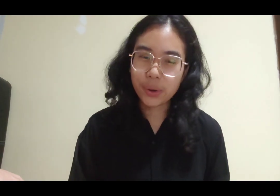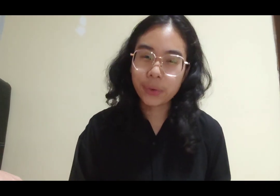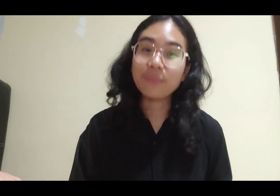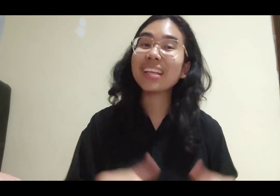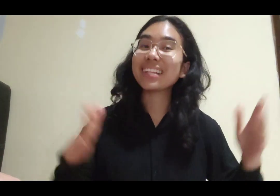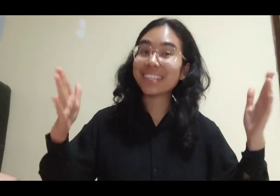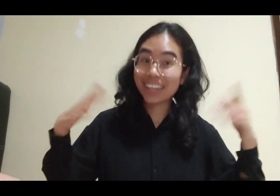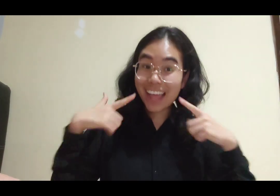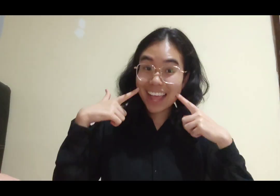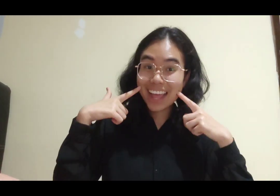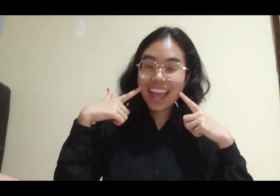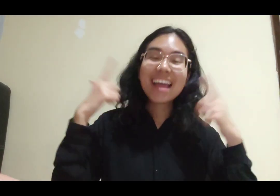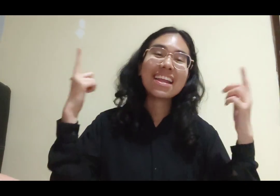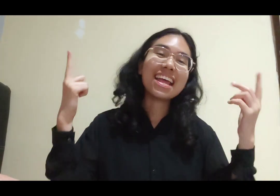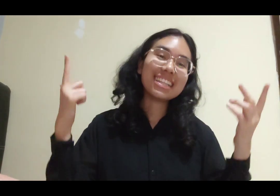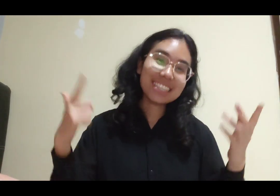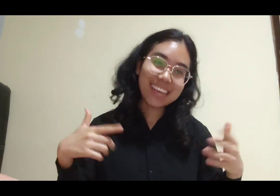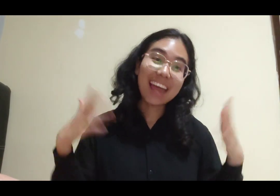dong. Senang dan segar,